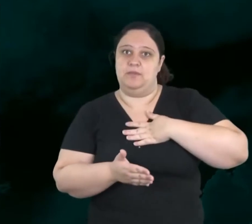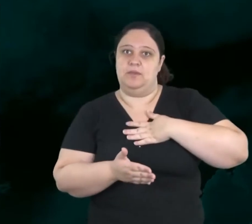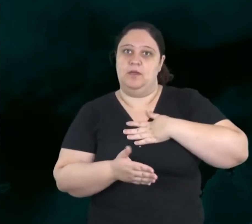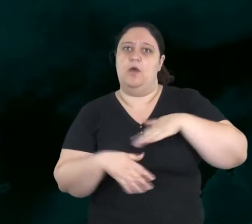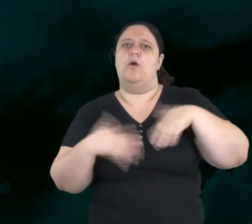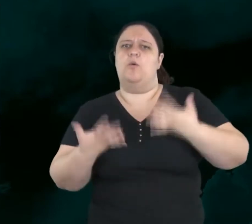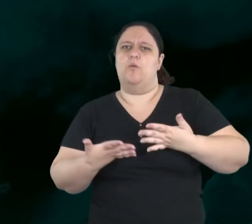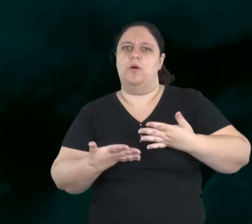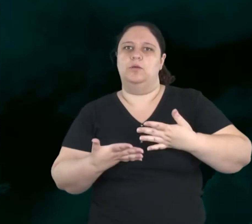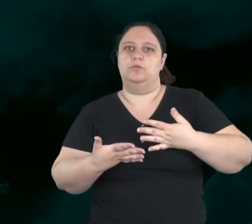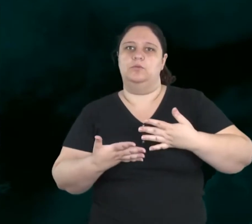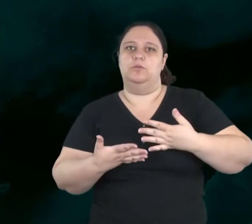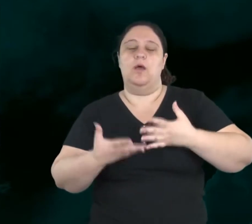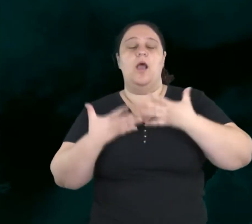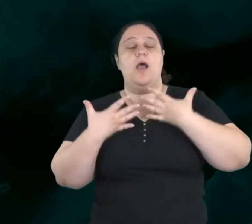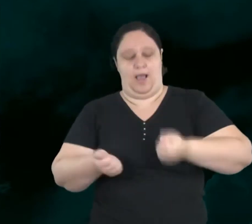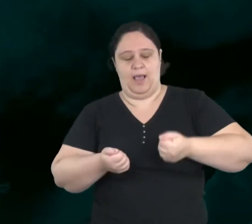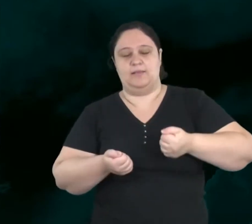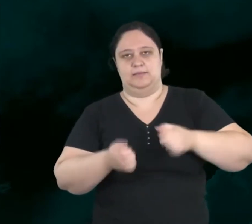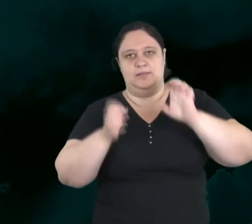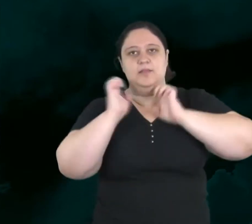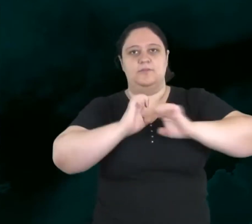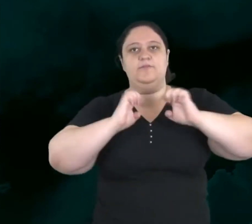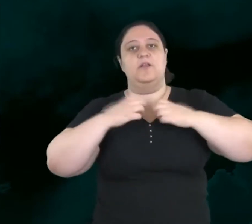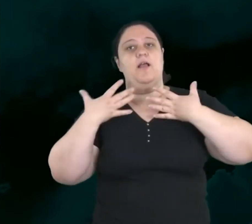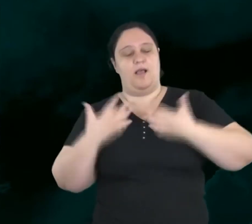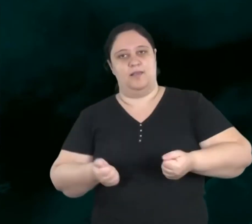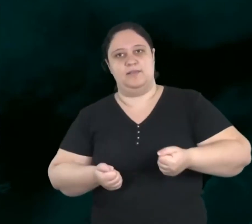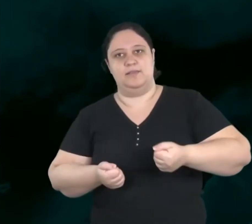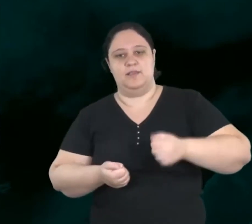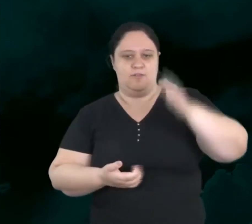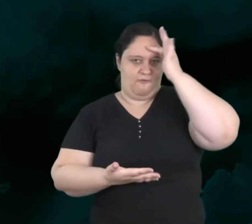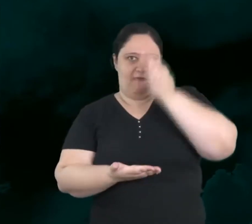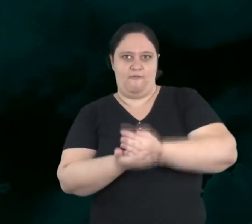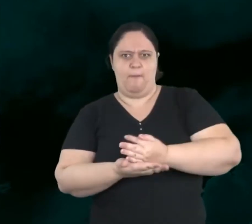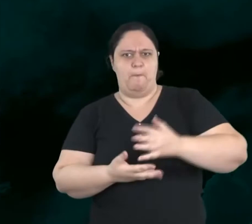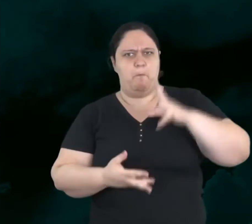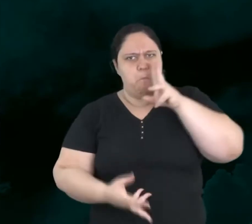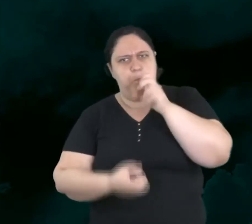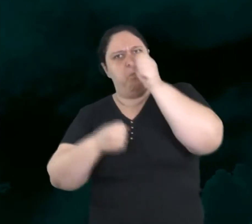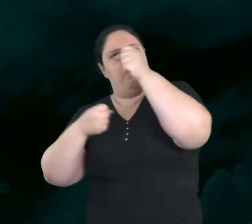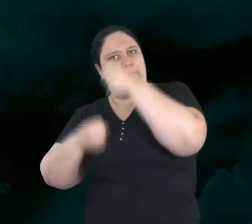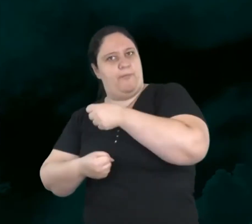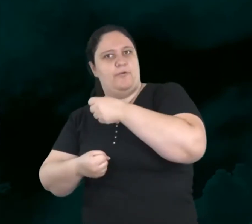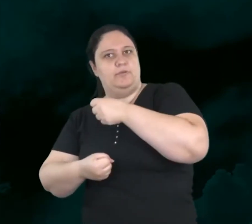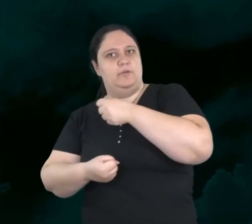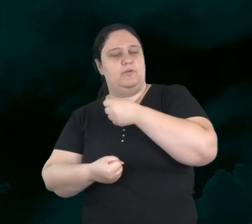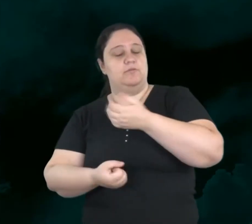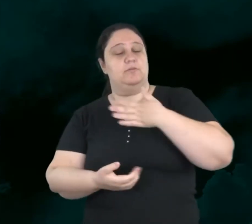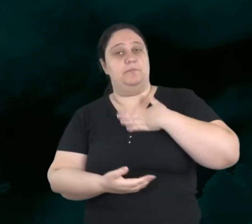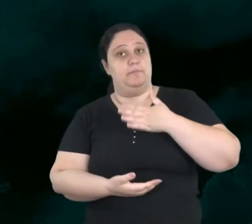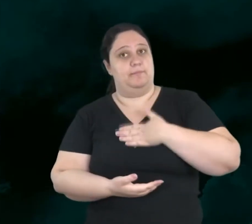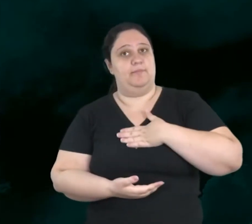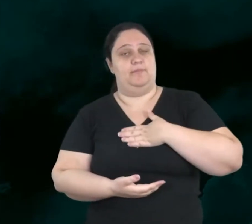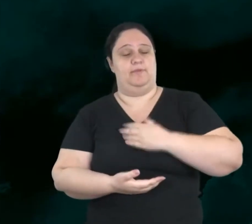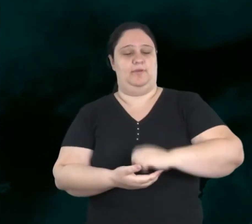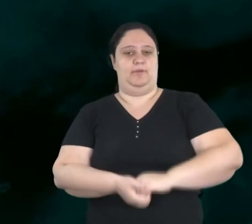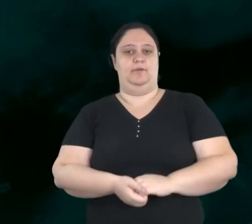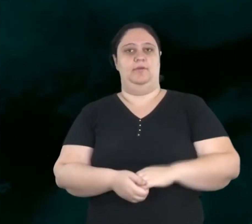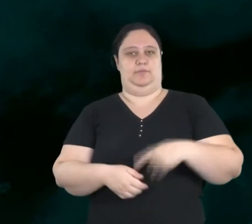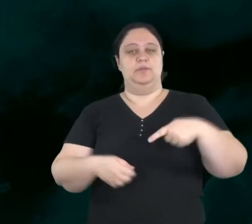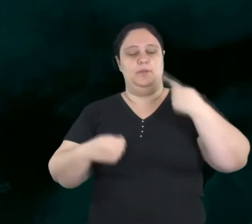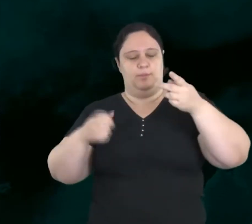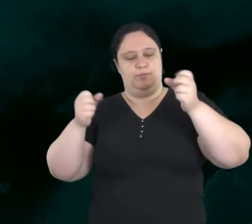fé opera poderosamente, tá? Eu vou explicar por quê. Mas como